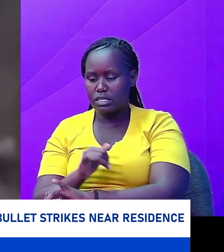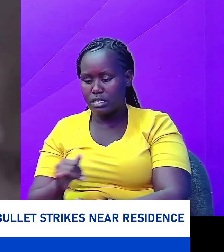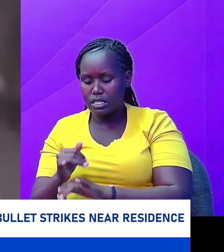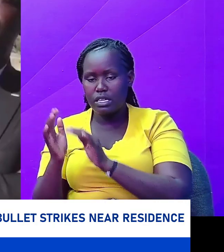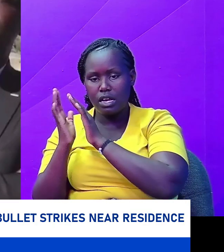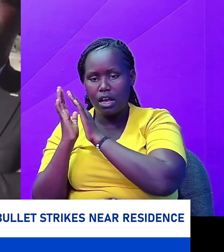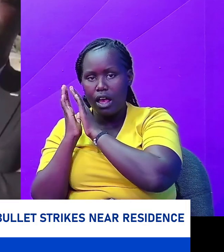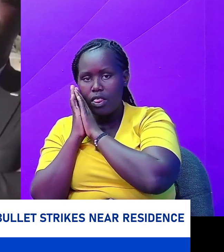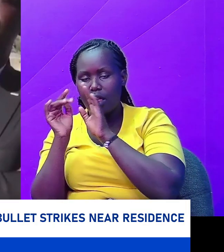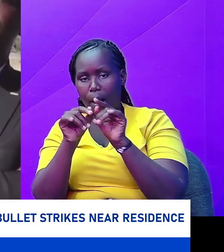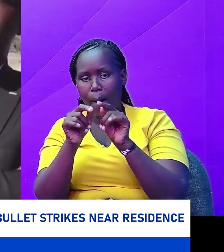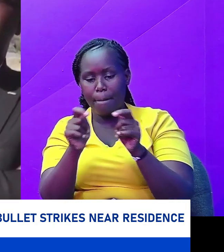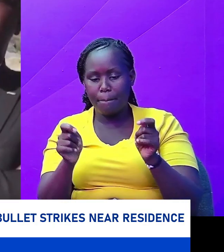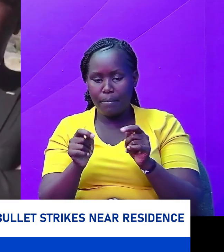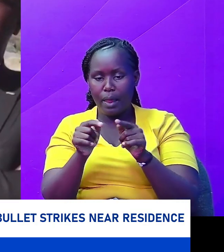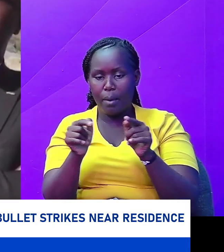nikarudi. Sikufikiria